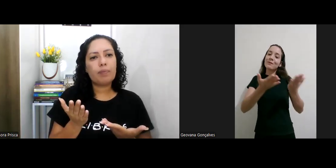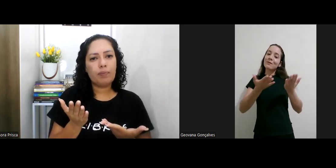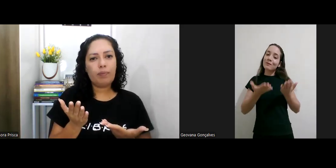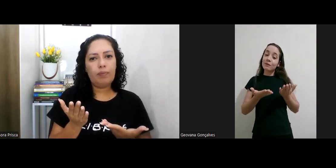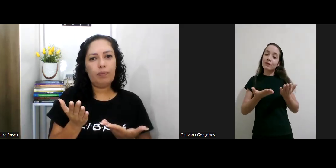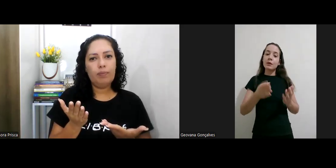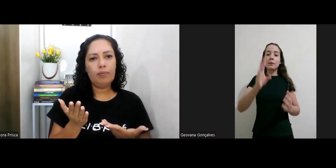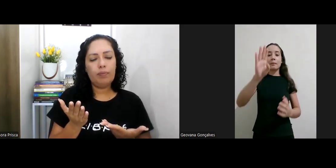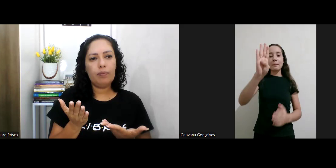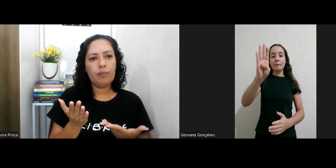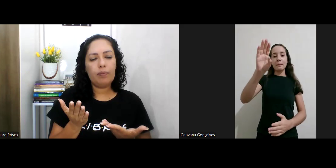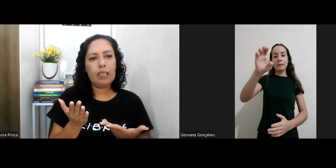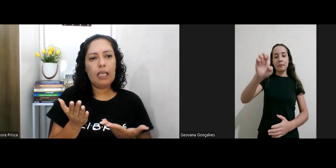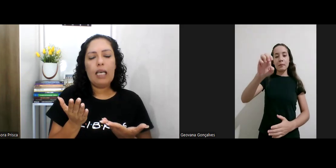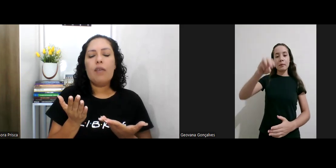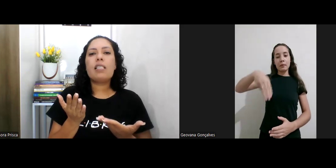bem-vindo.